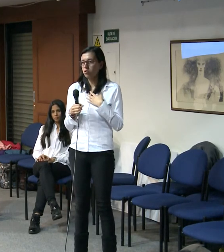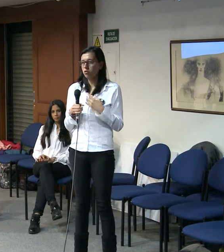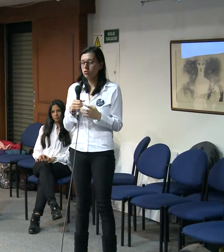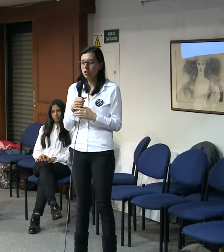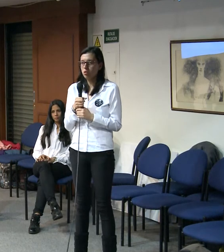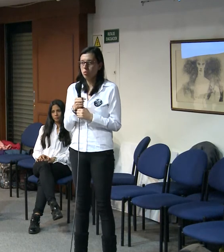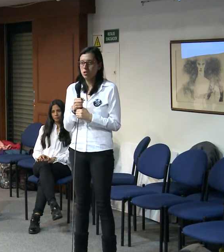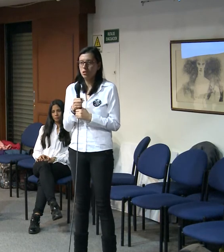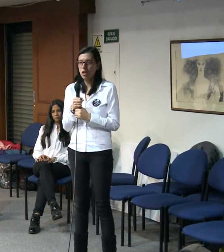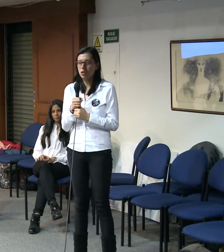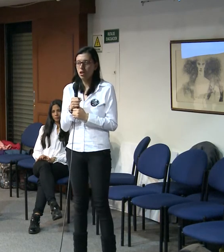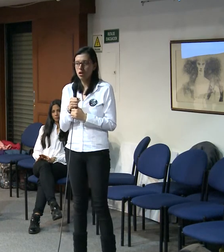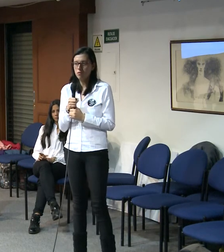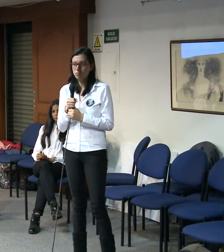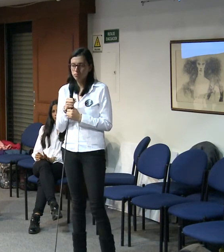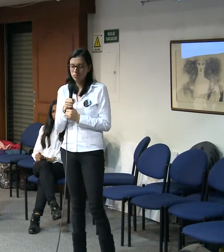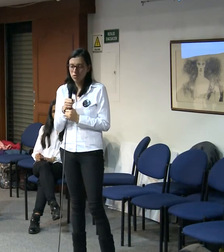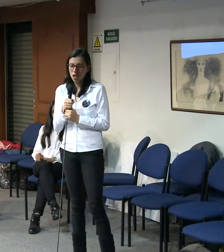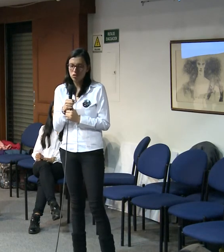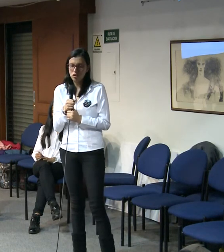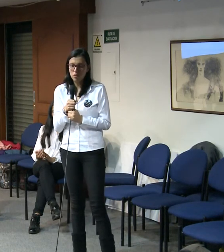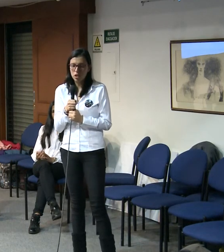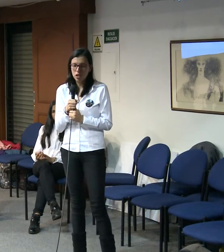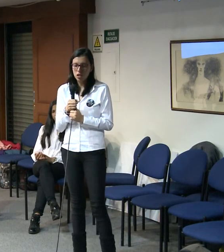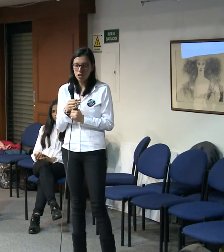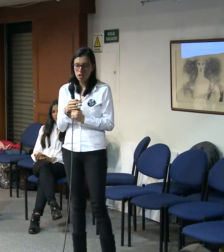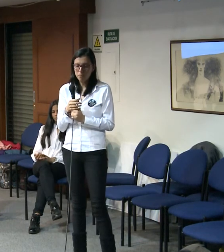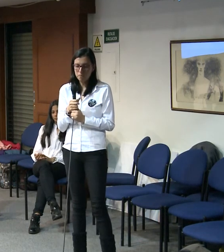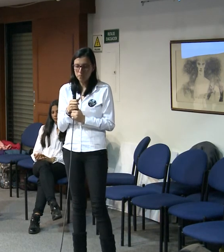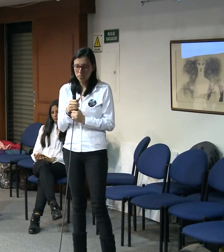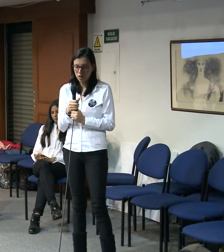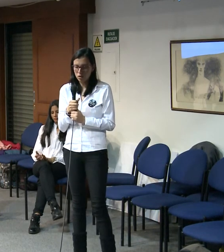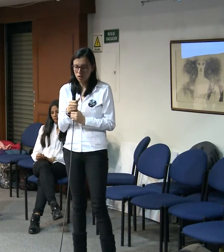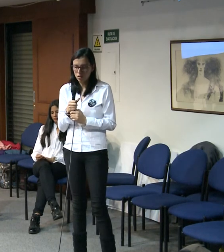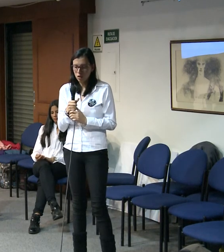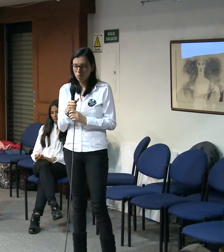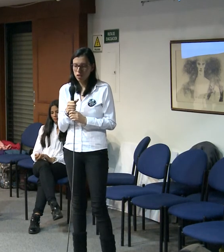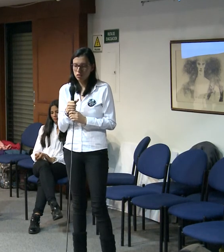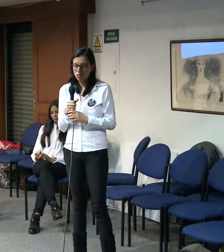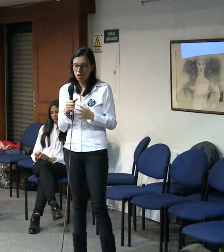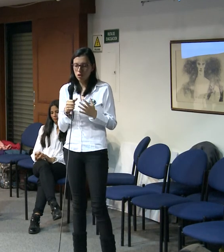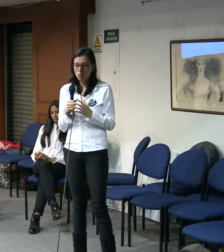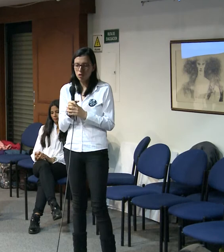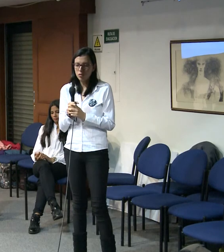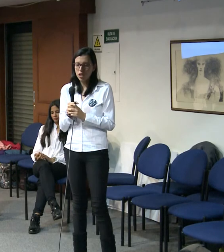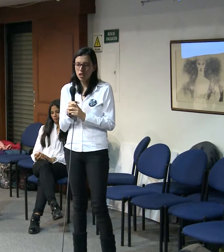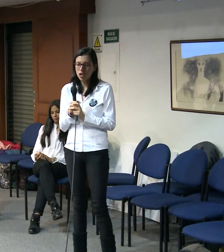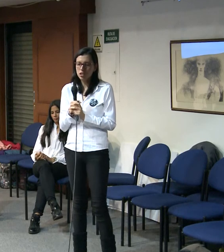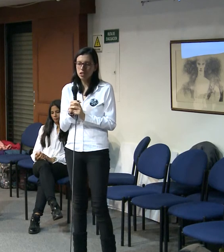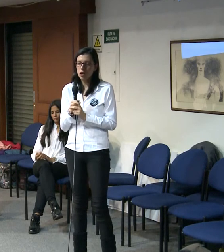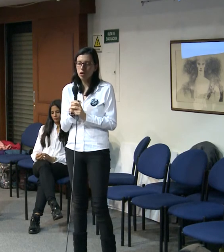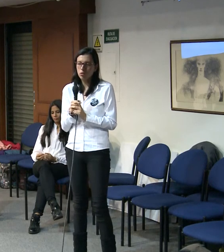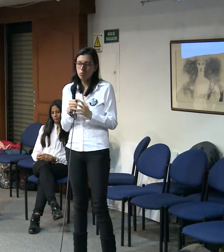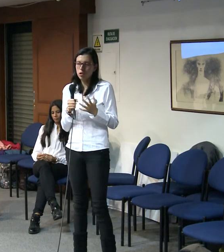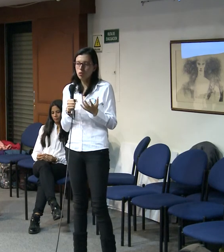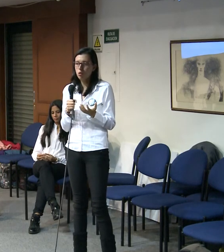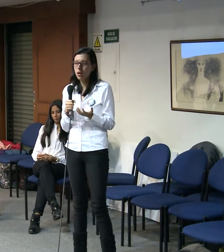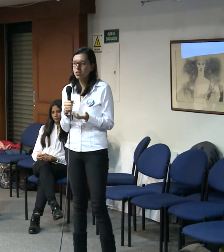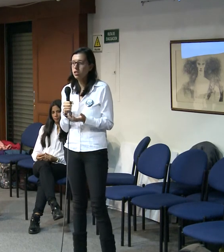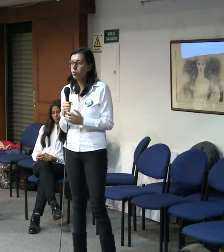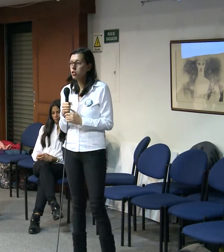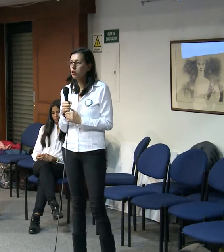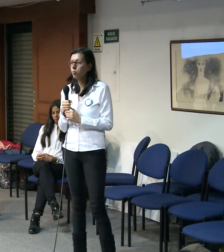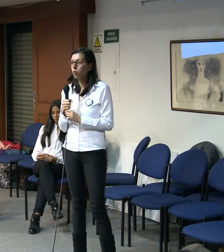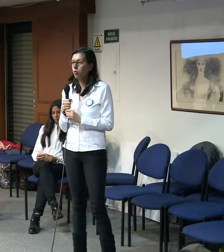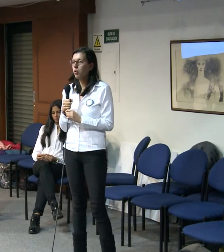solo de nosotros, sino pues de ellos también. Y pues ya como a manera de análisis, pues hubo